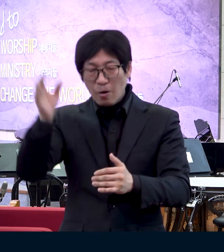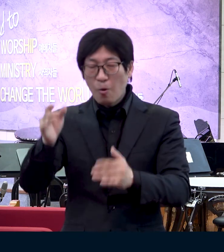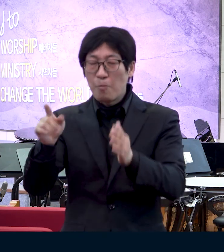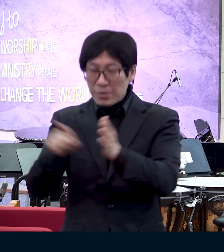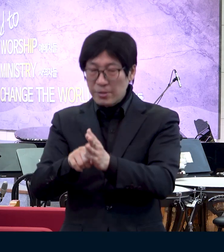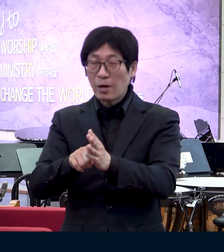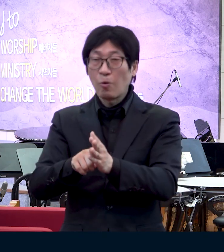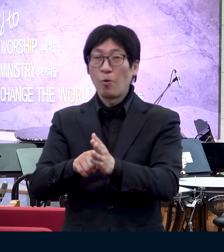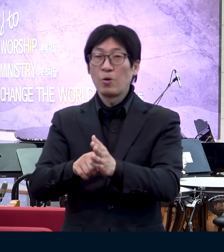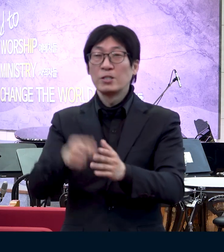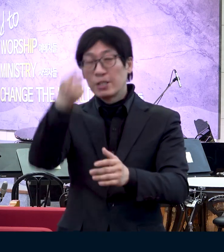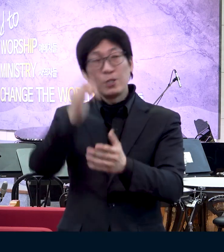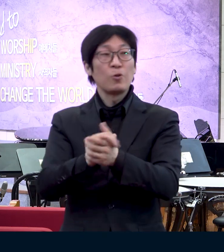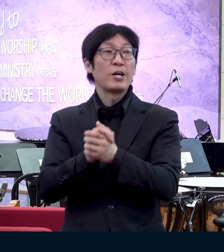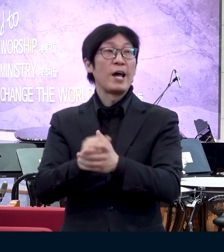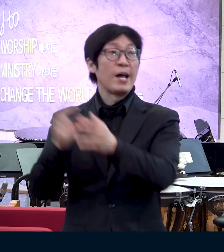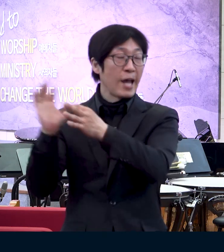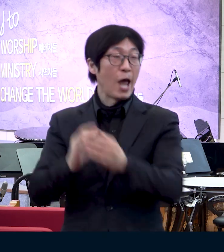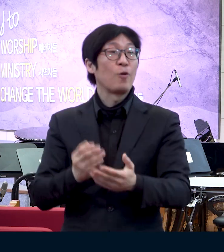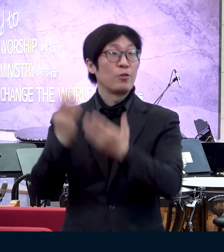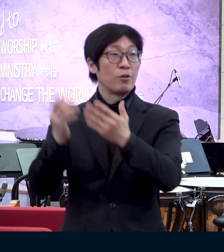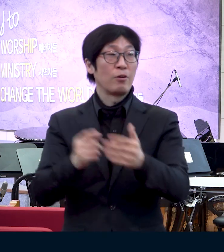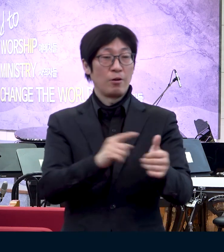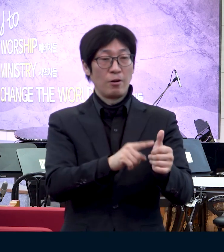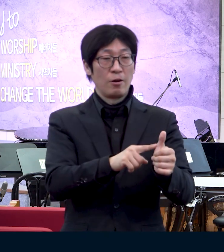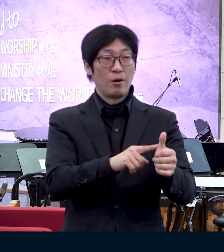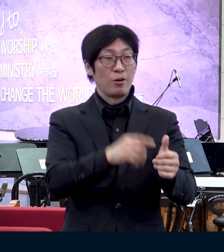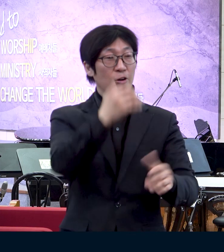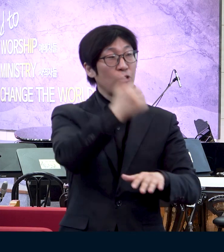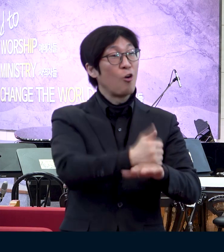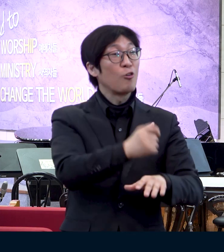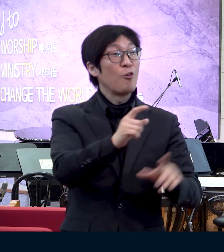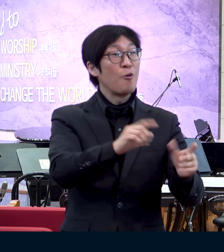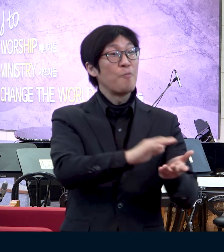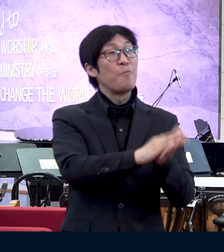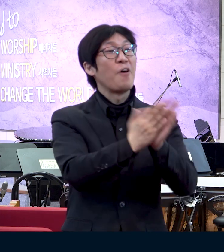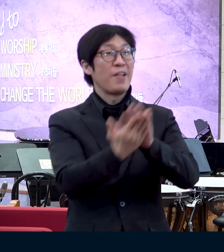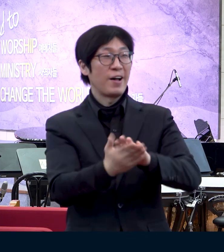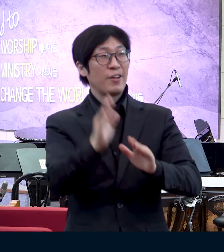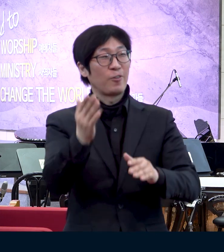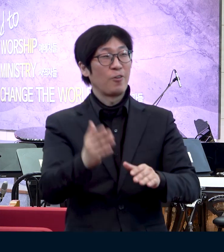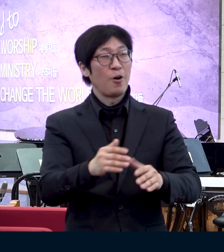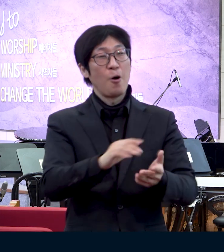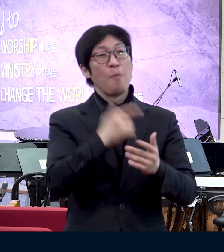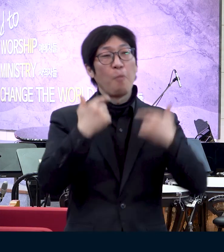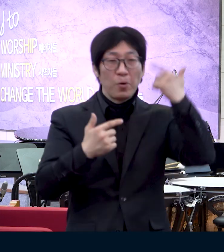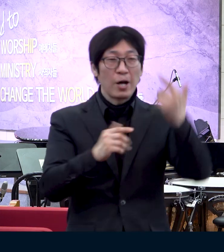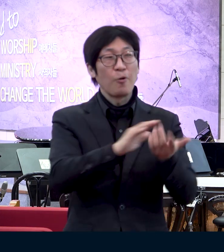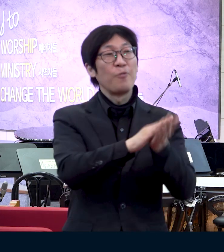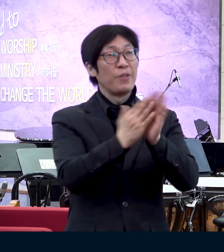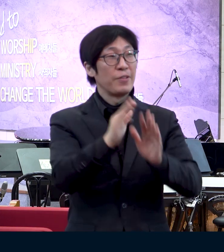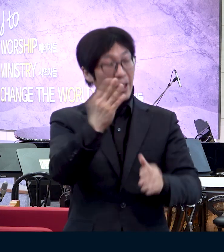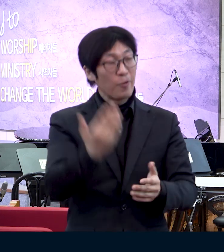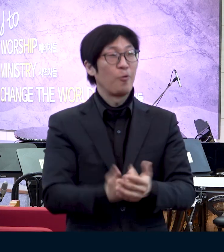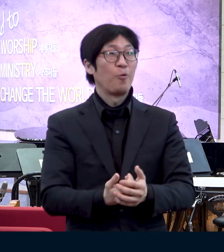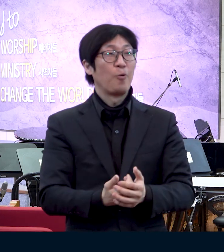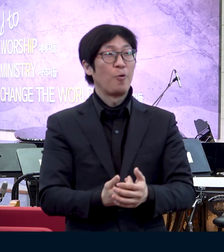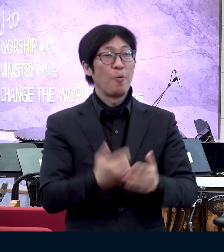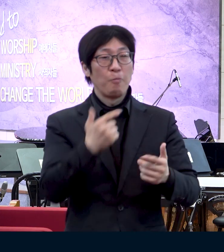계속 기도하시는 걸 들으면서 그 결과 이분이 돌아온 거예요. 그래서 이렇게 목사가 되고 목회를